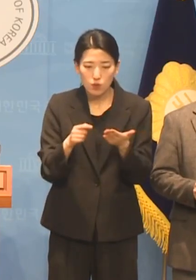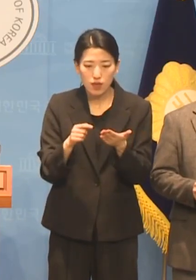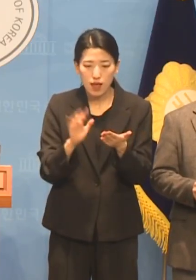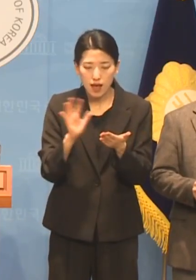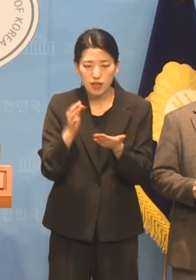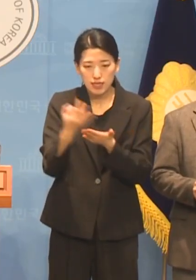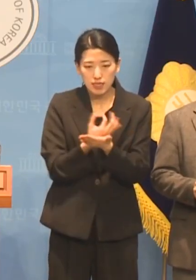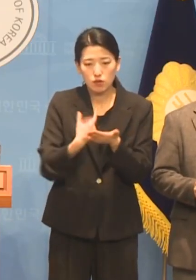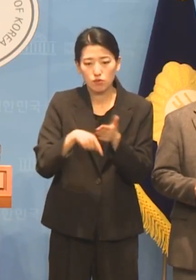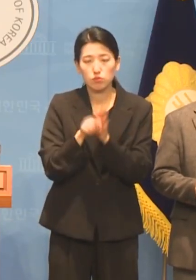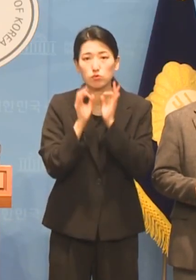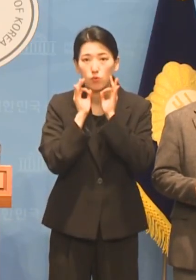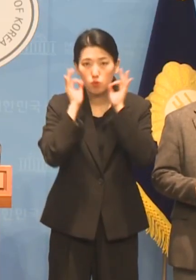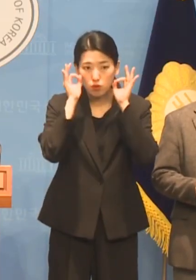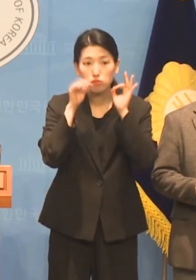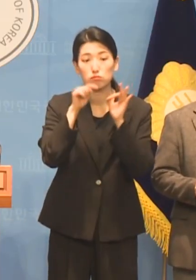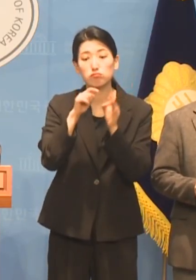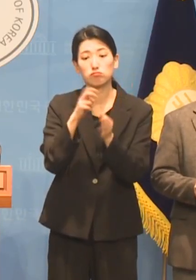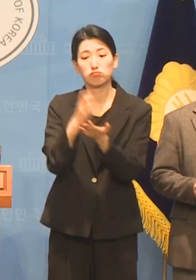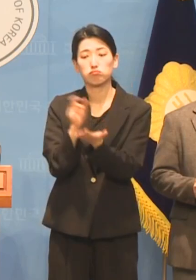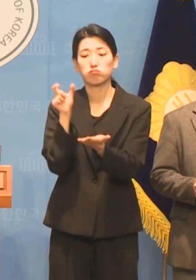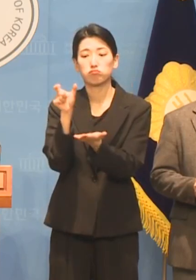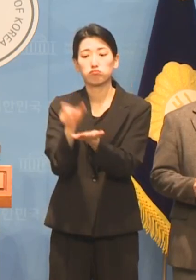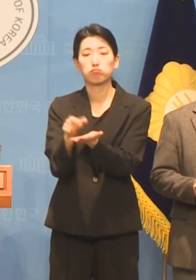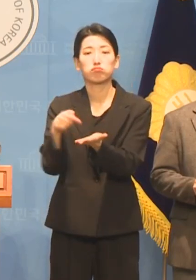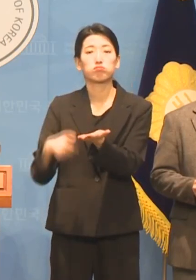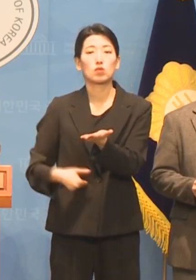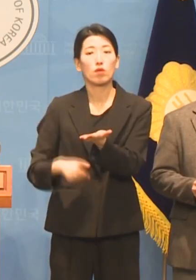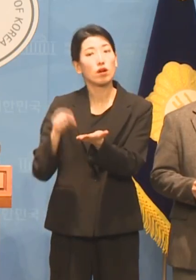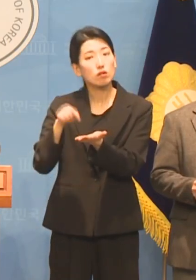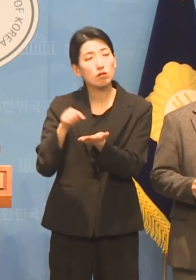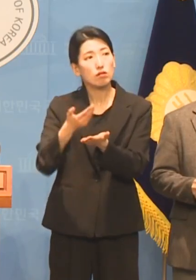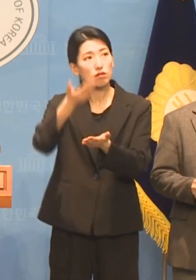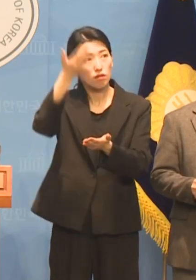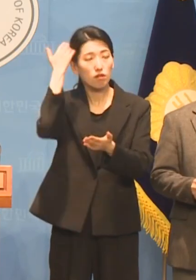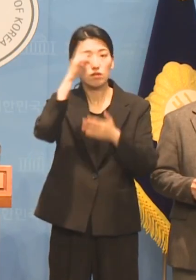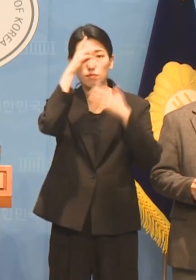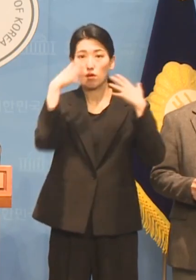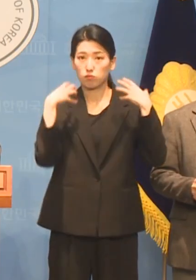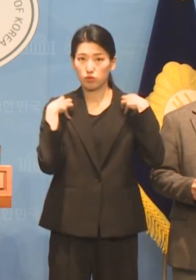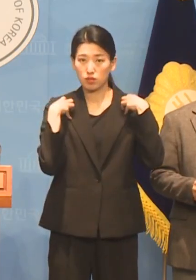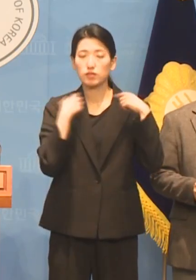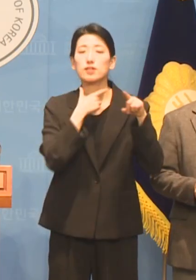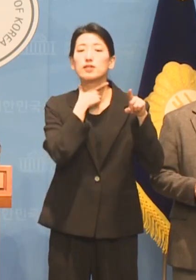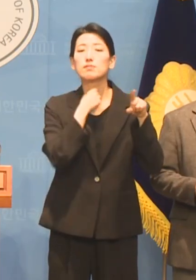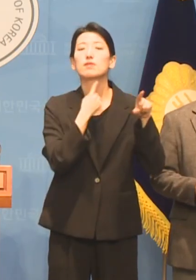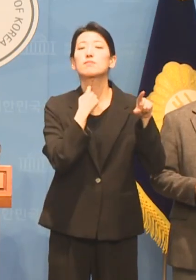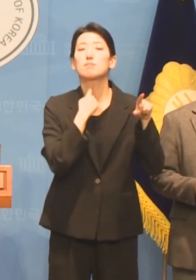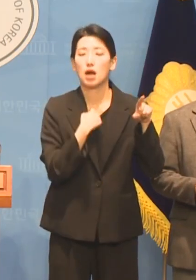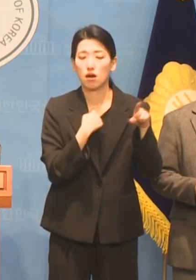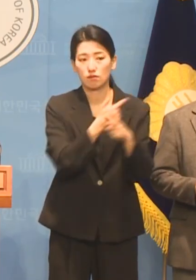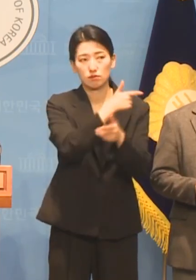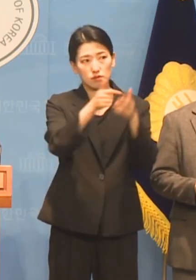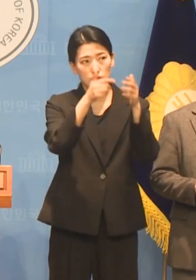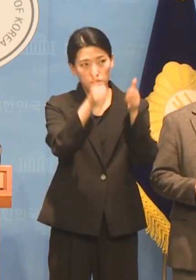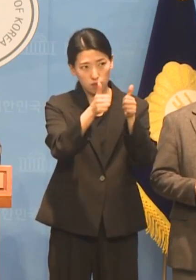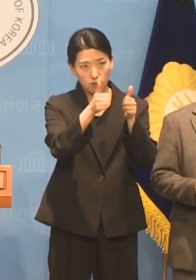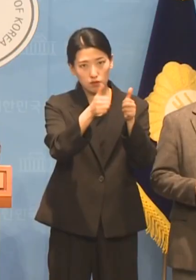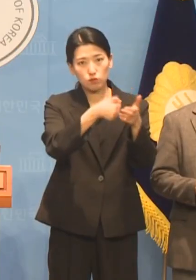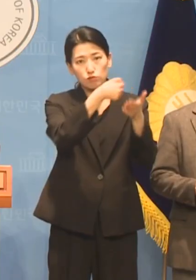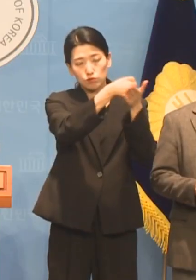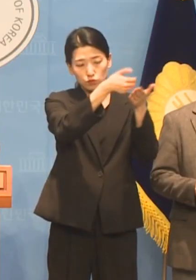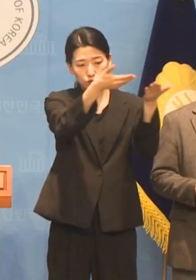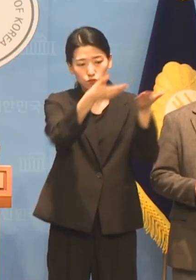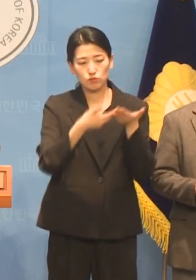의무를 상법에 명시하는 것은 정부가 먼저 찬성했고 대법원의 의견도 반영된 것입니다. 누차 말씀드린